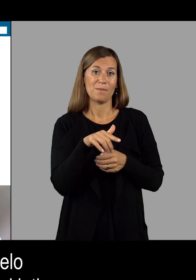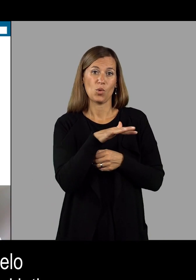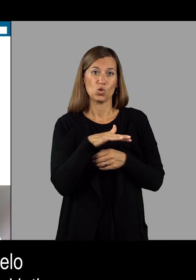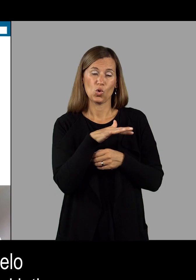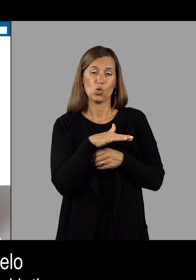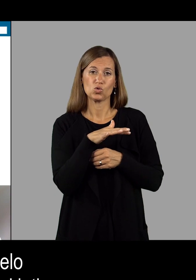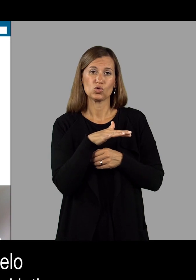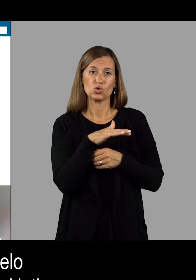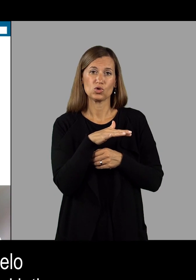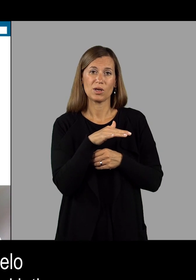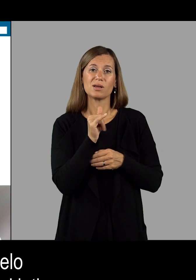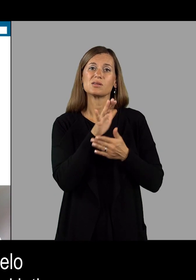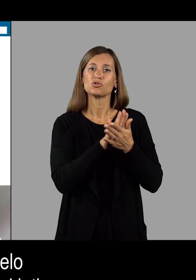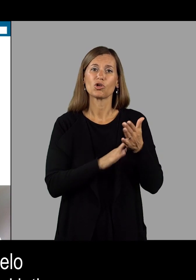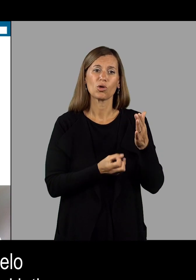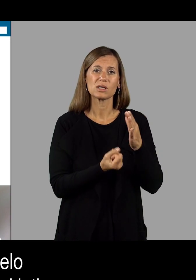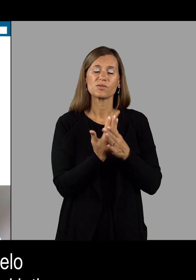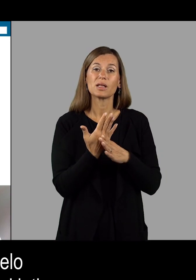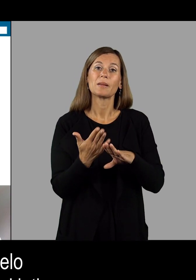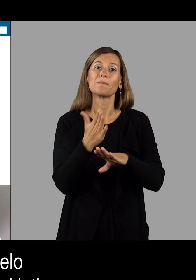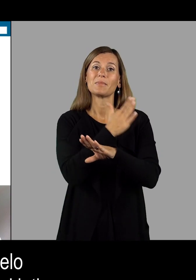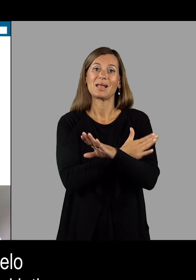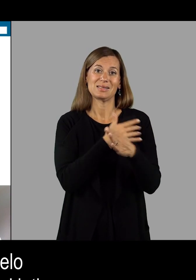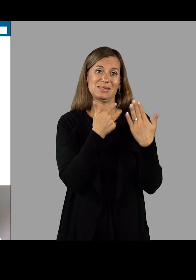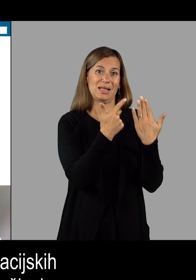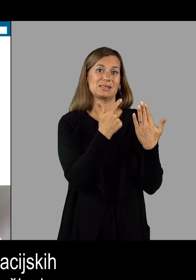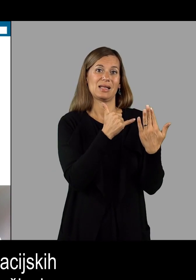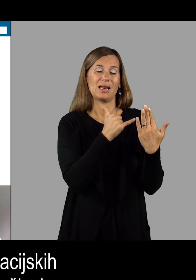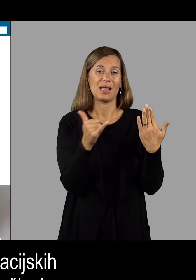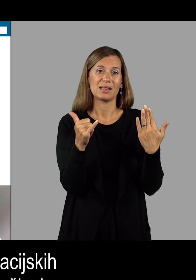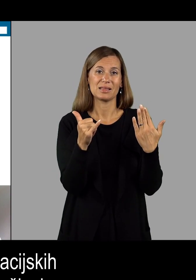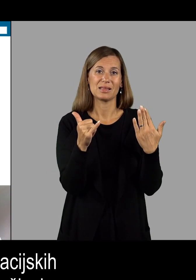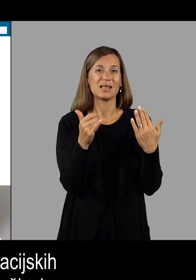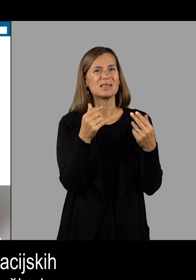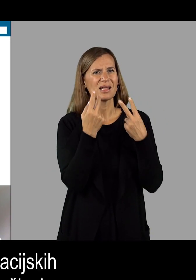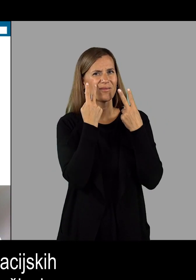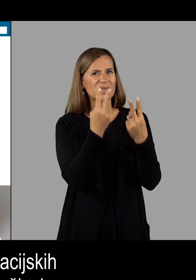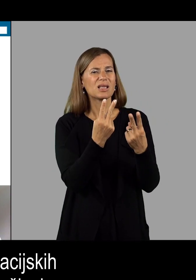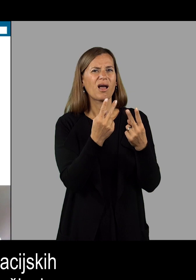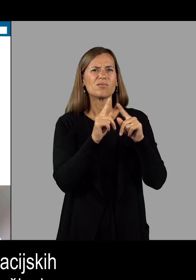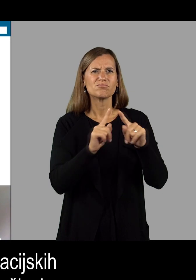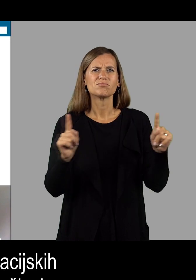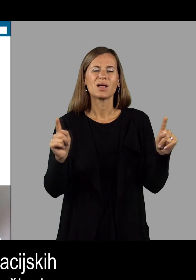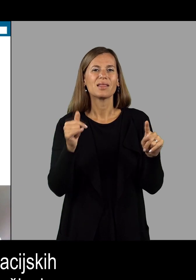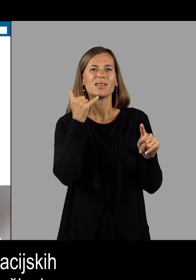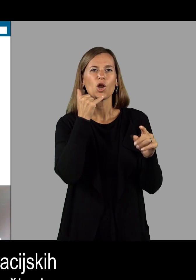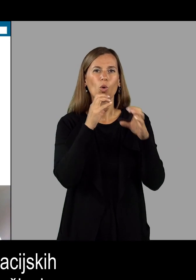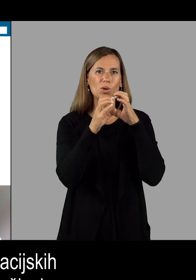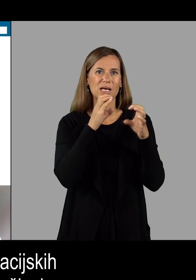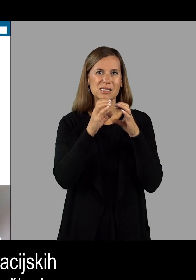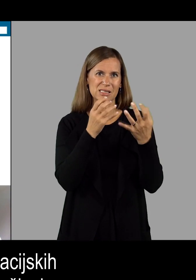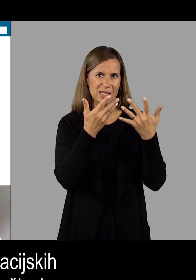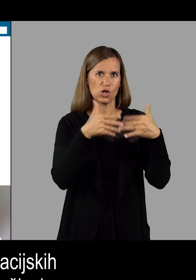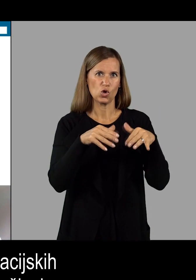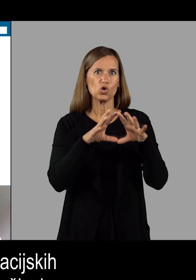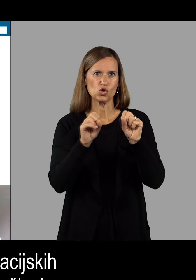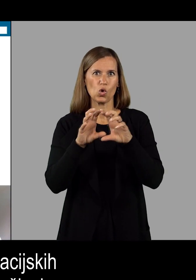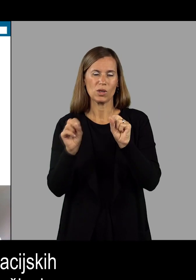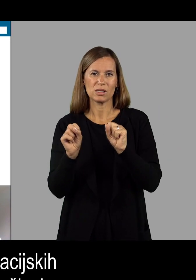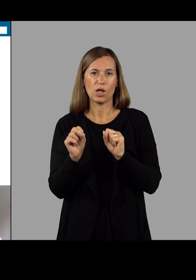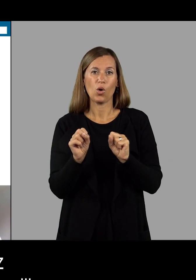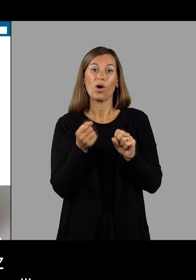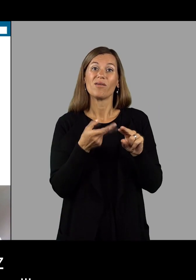področje se je začelo razvijati pred 70 leti z vidika različnih telekomunikacijskih storitev, večji razmah